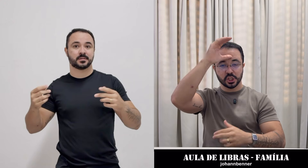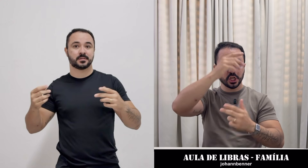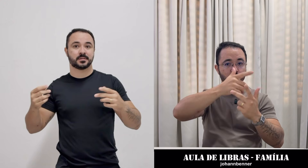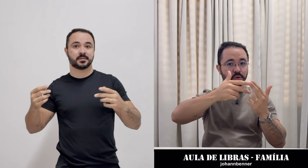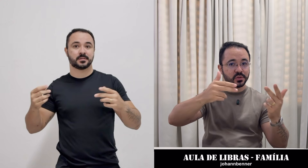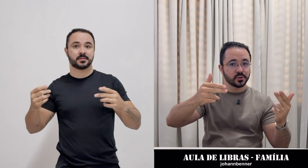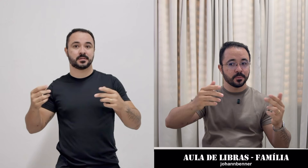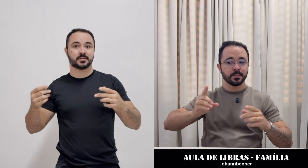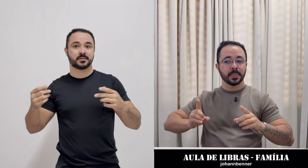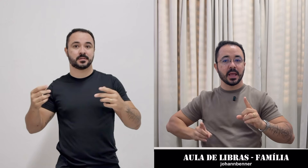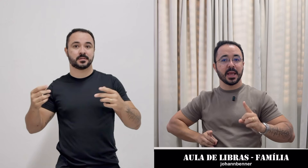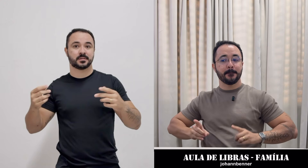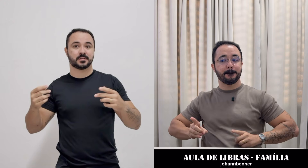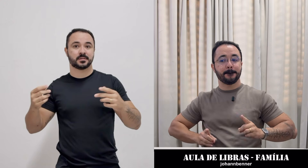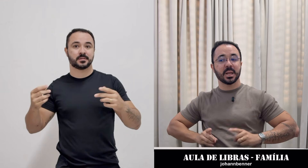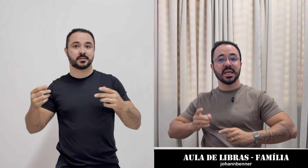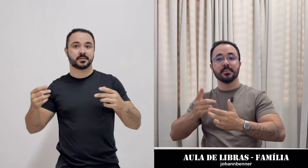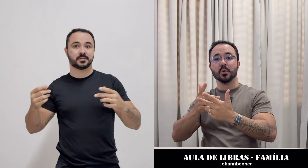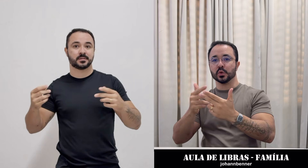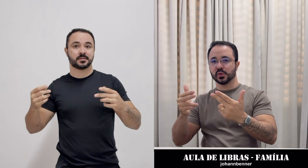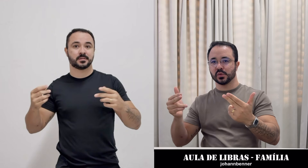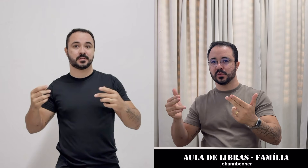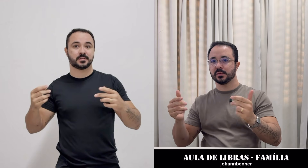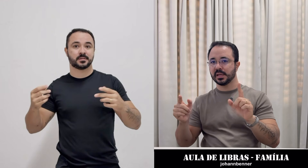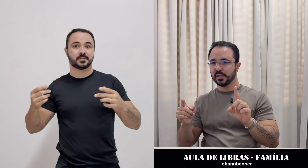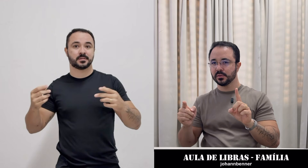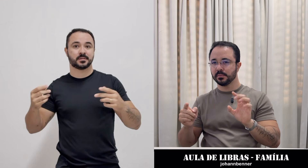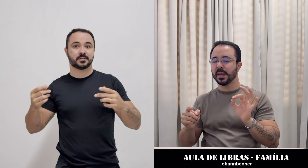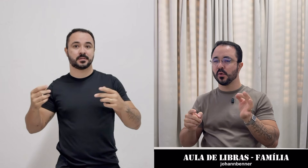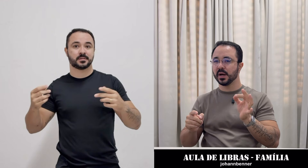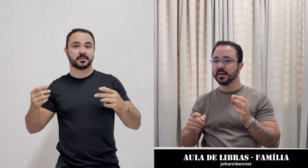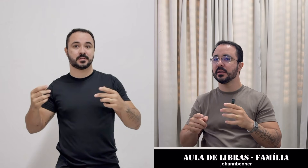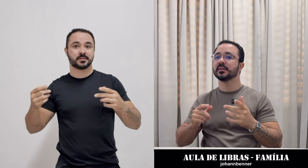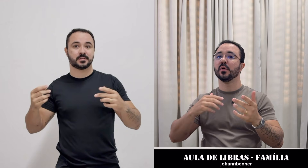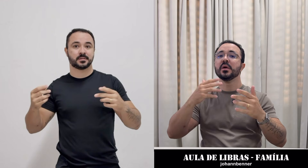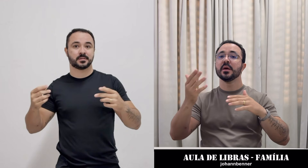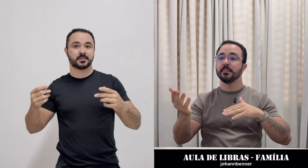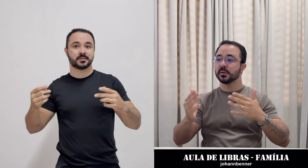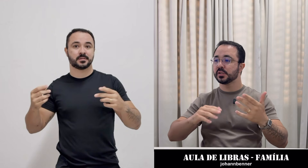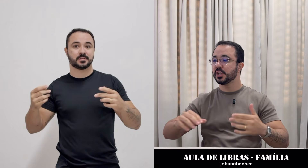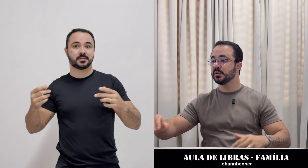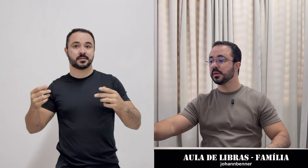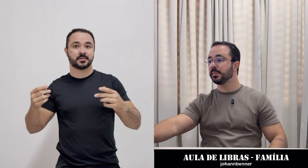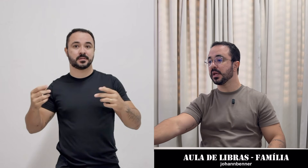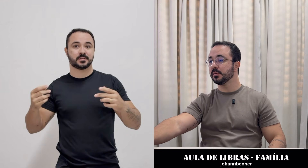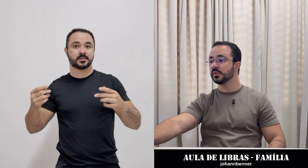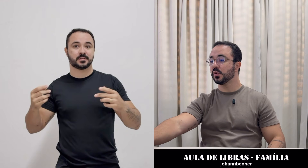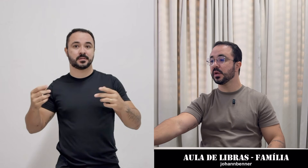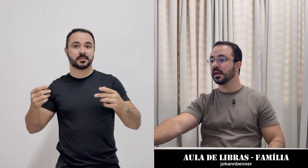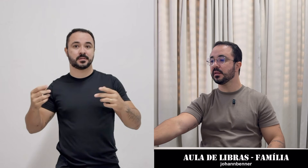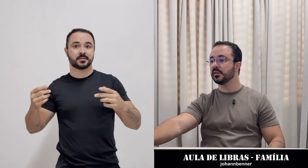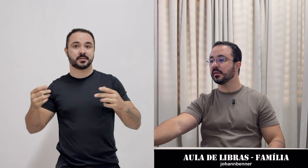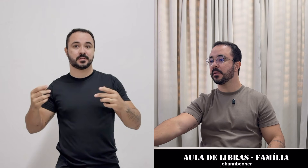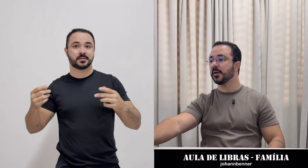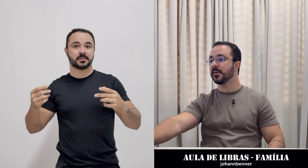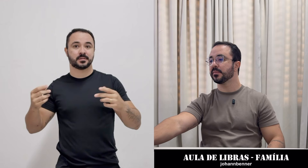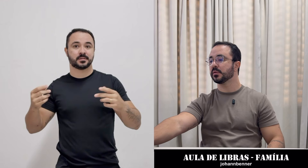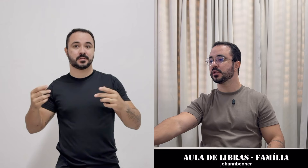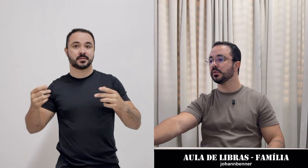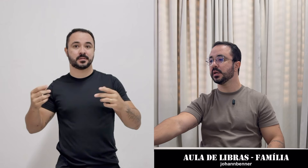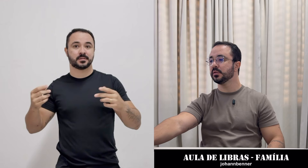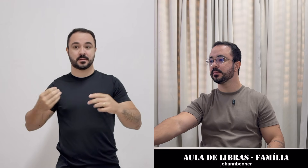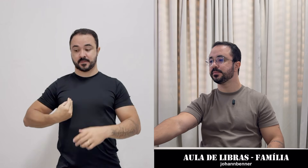meus tios e primos, certo? Pegou aí? Então, meus tios e primos, o que que tem?